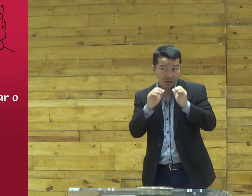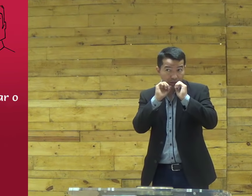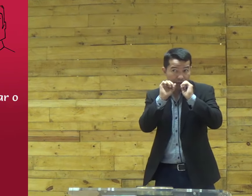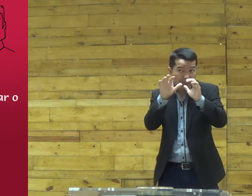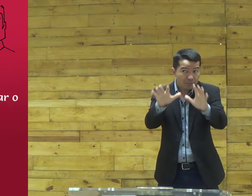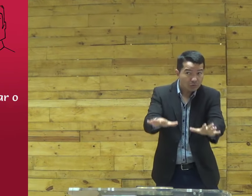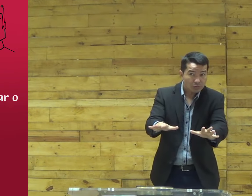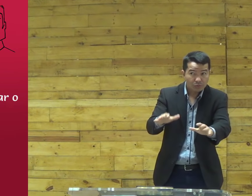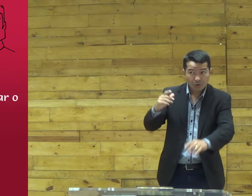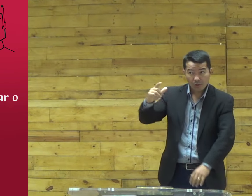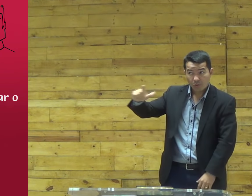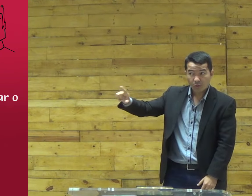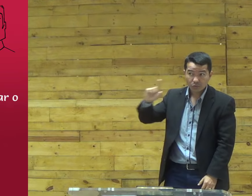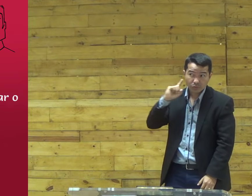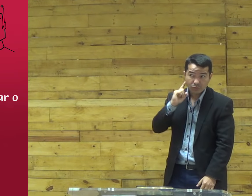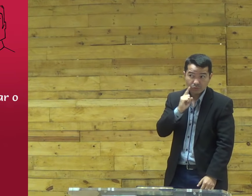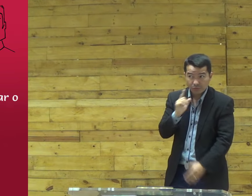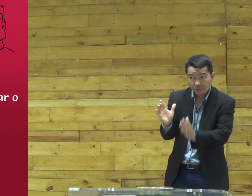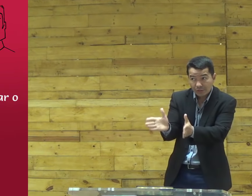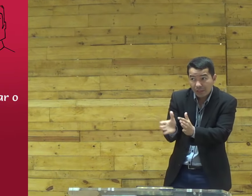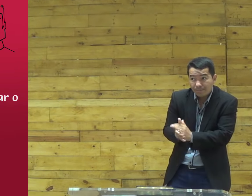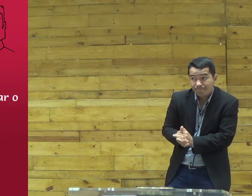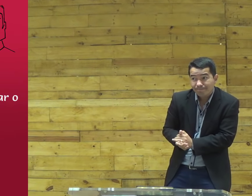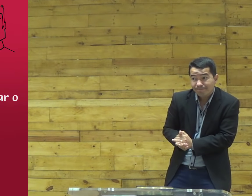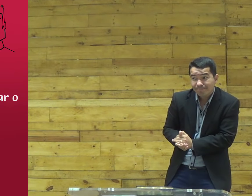Você já abençoou outra outros